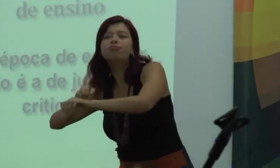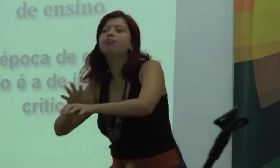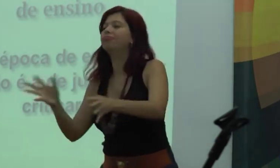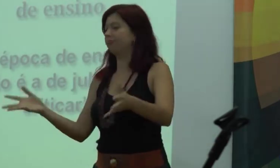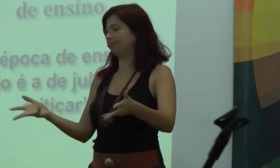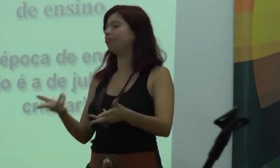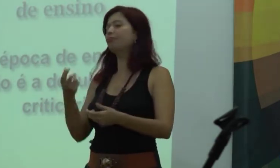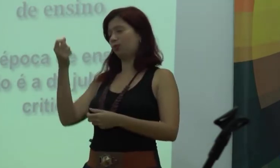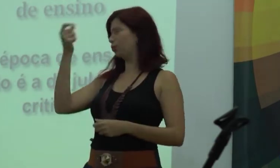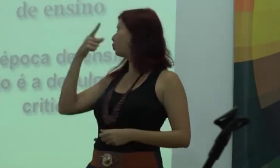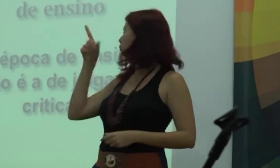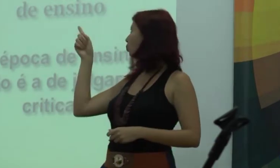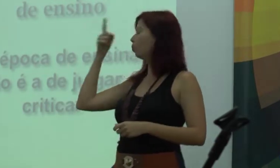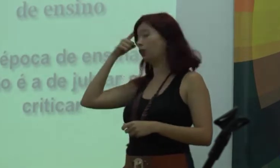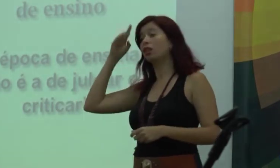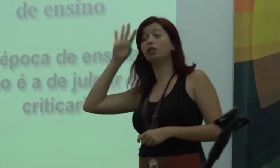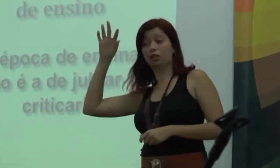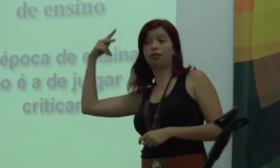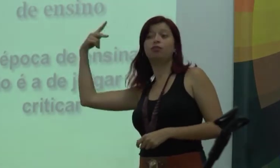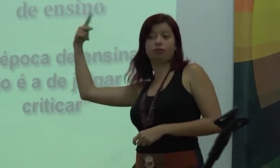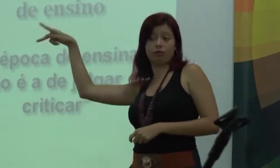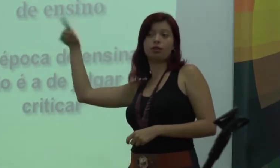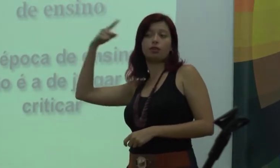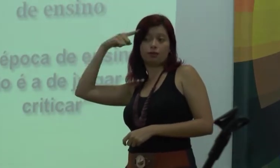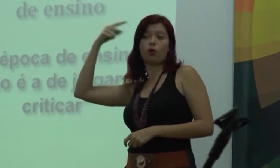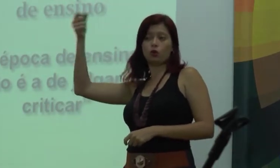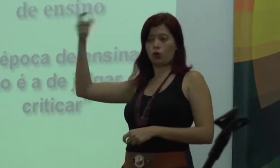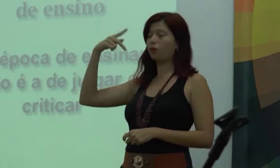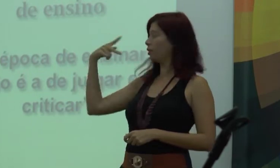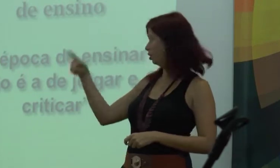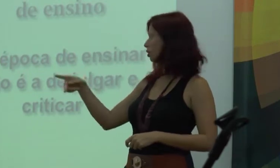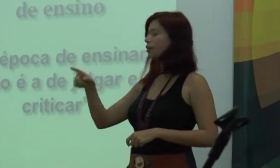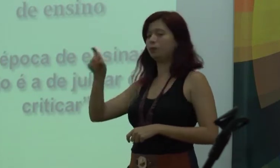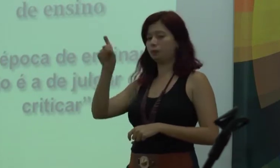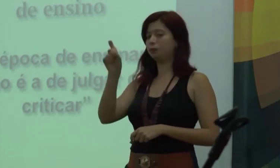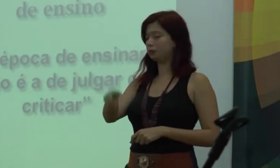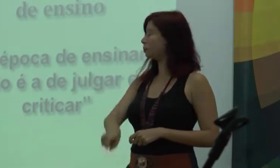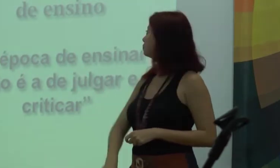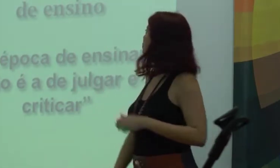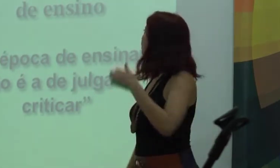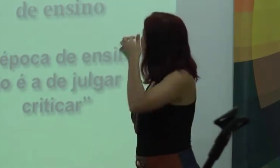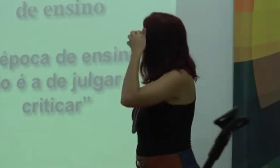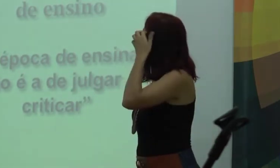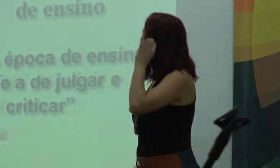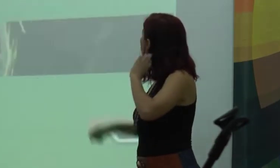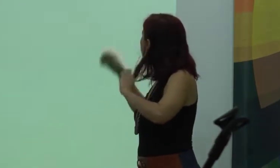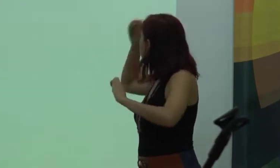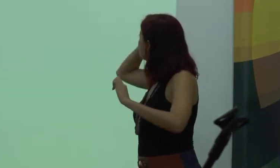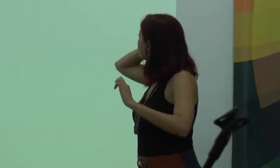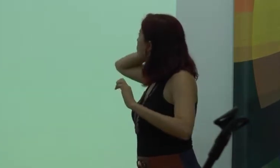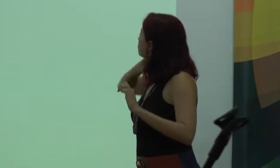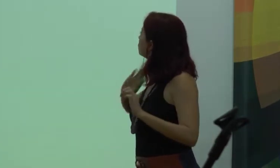né? É importante ter esse ensino mais sensível.